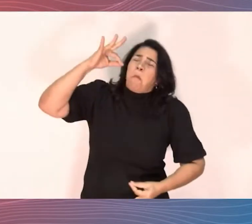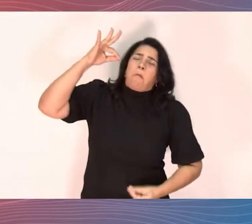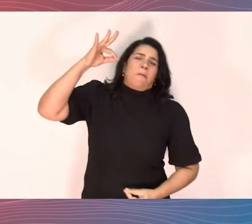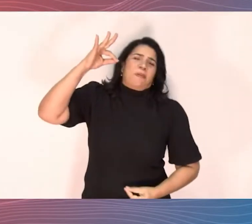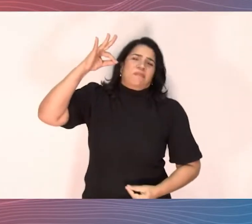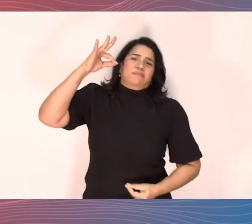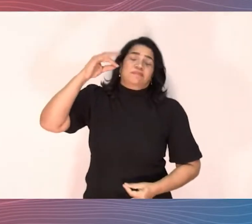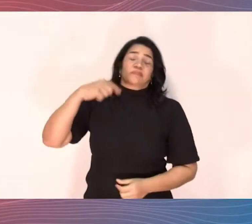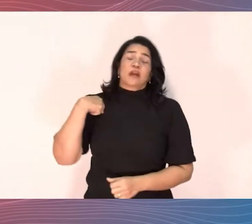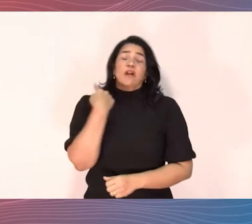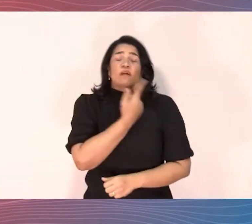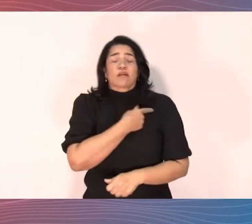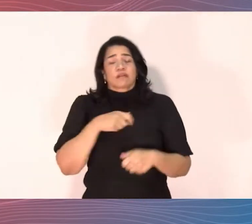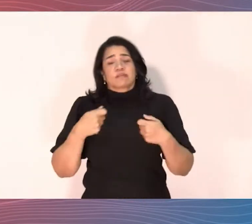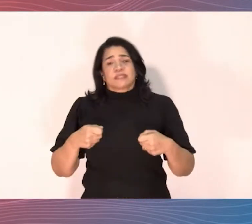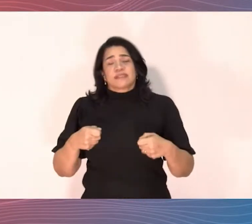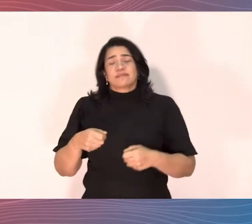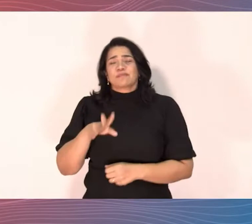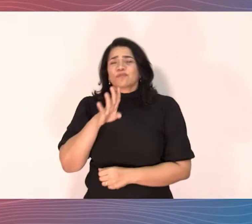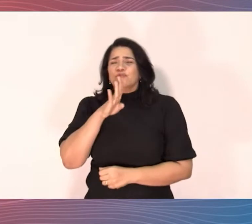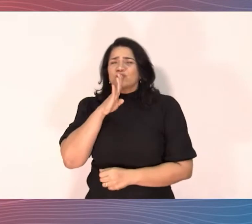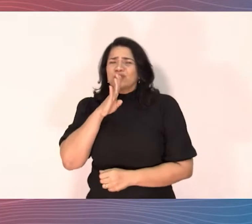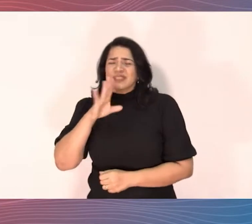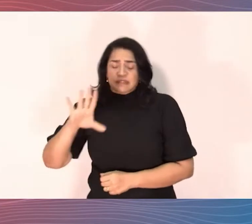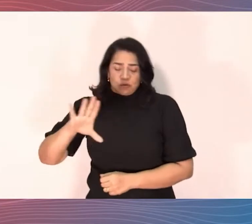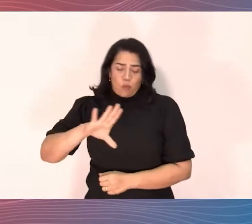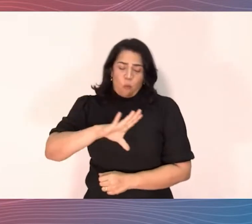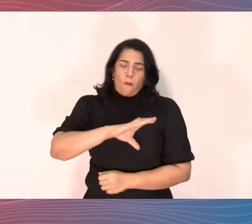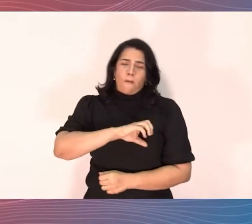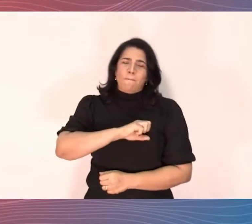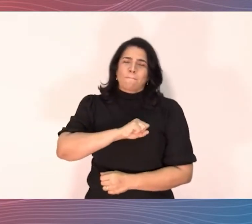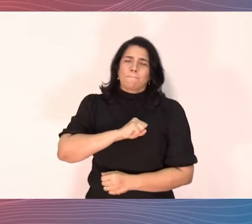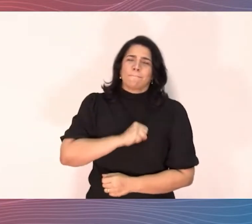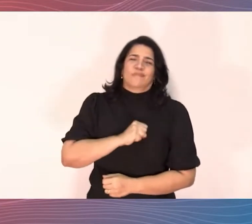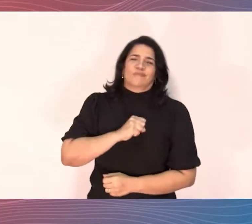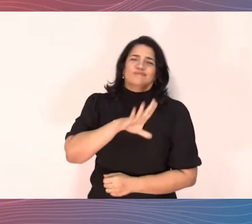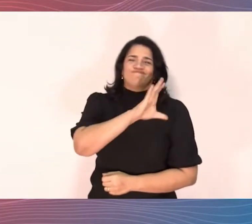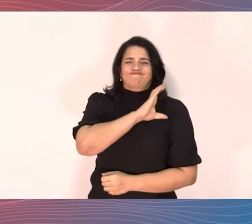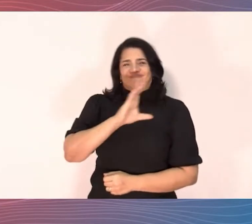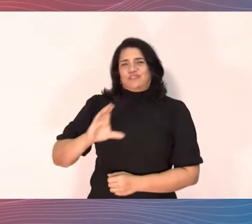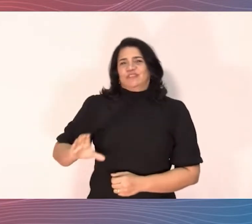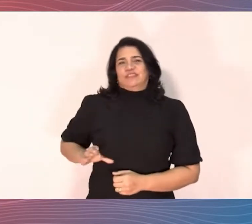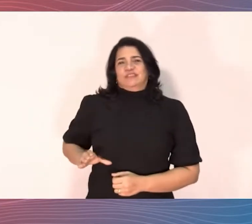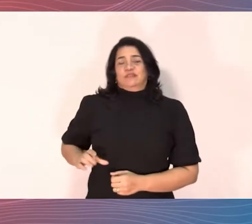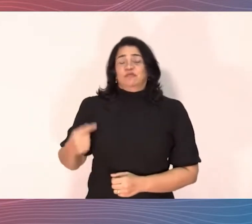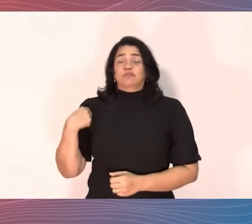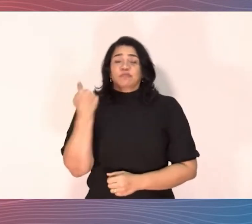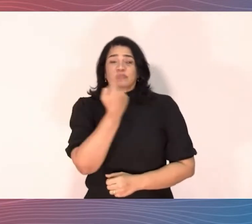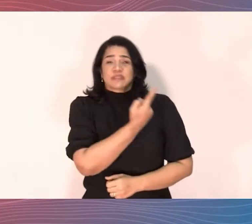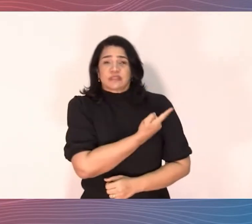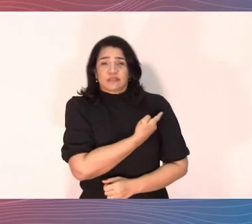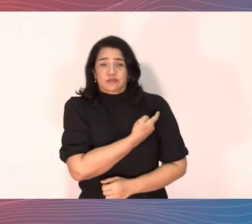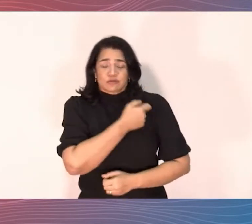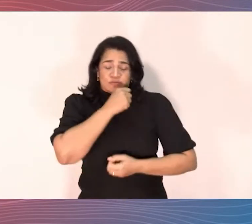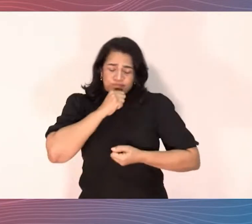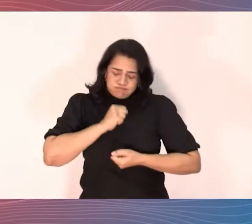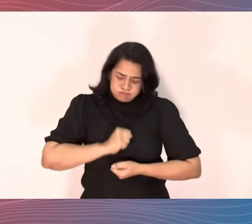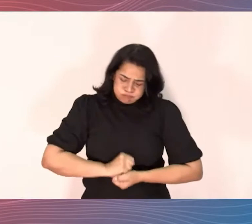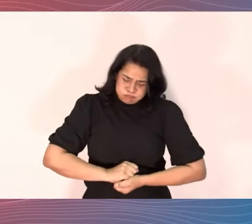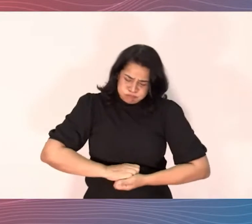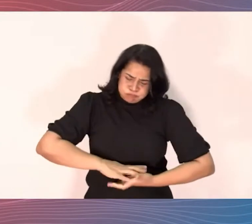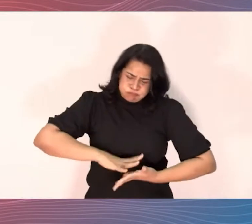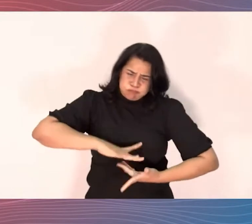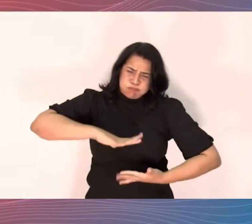todo entendimento, para que sejais tomados de toda a plenitude de